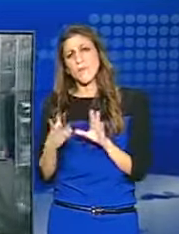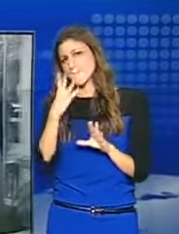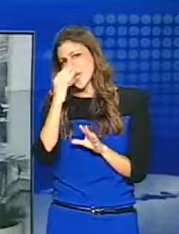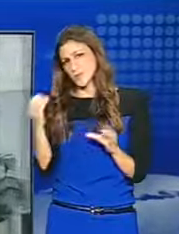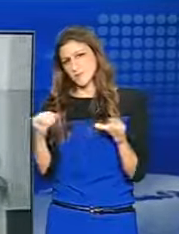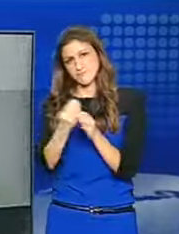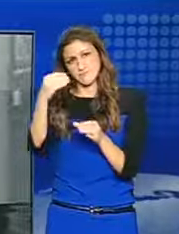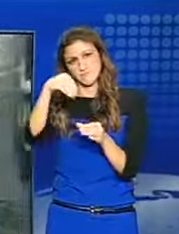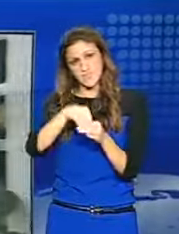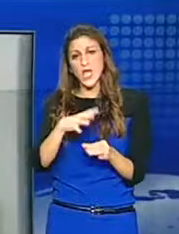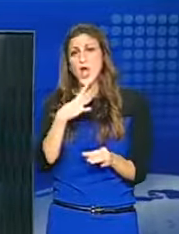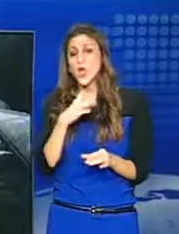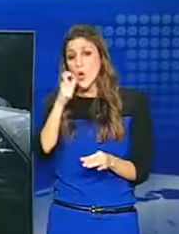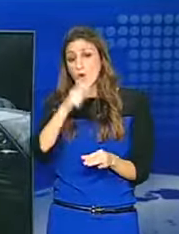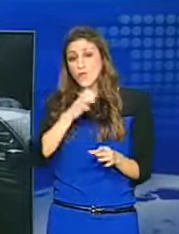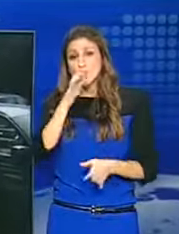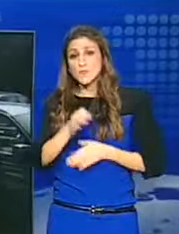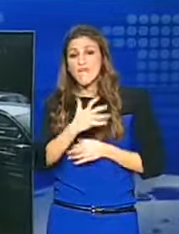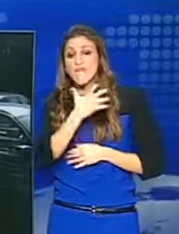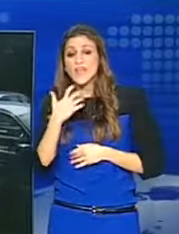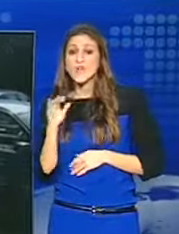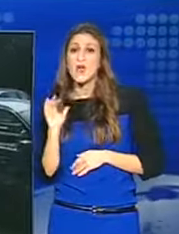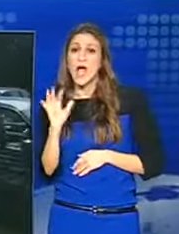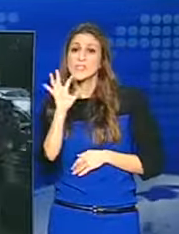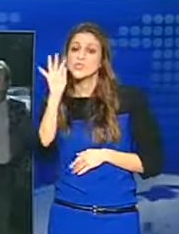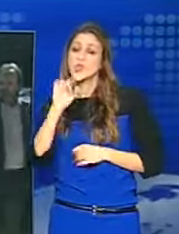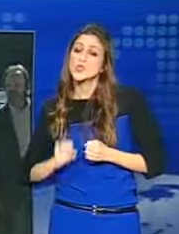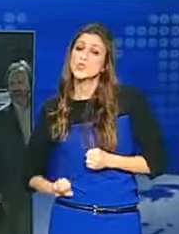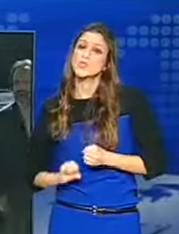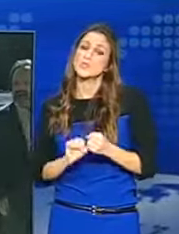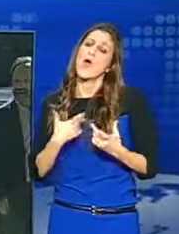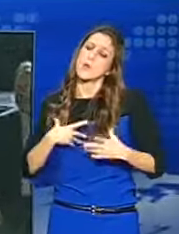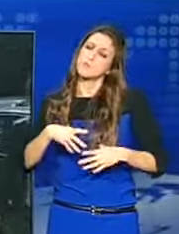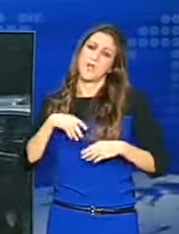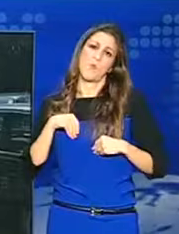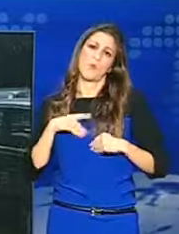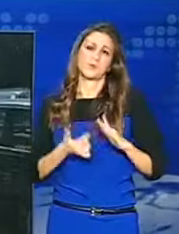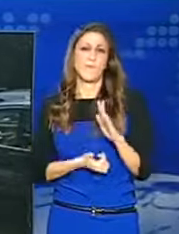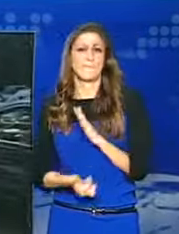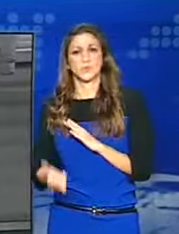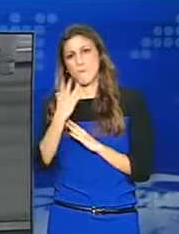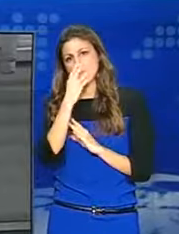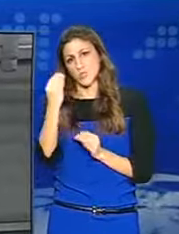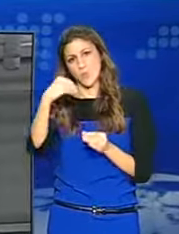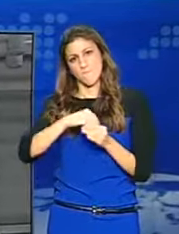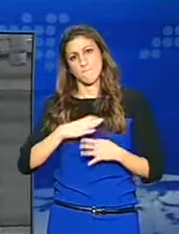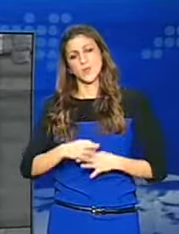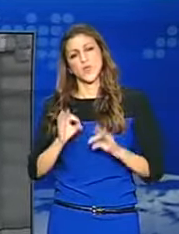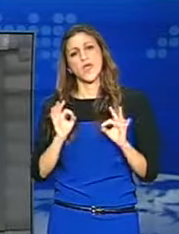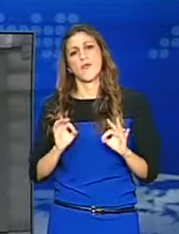πασοκ ανταποκρινόμενος όπως αναφέρει στο κάλεσμα του του ευάγγελου βελιζε ενόψη του συνεδρίου συνελήφθη εκ νέου το πρωί ο